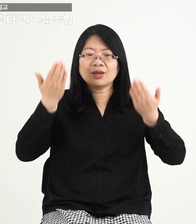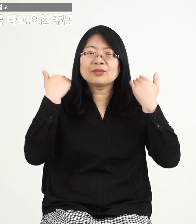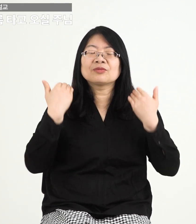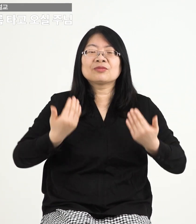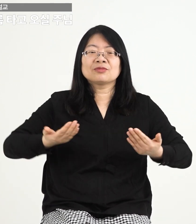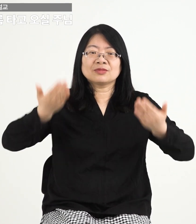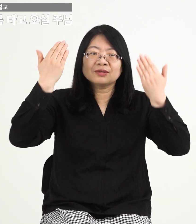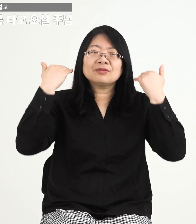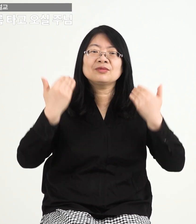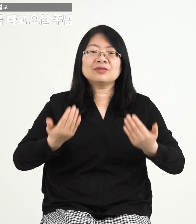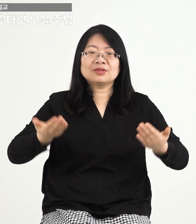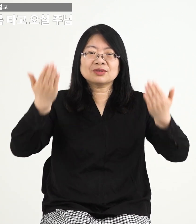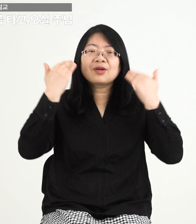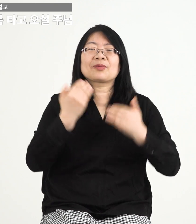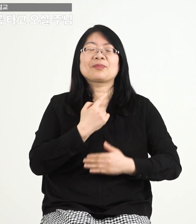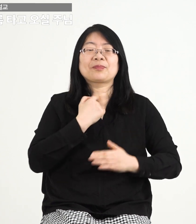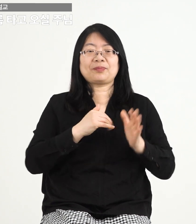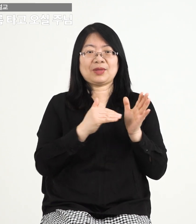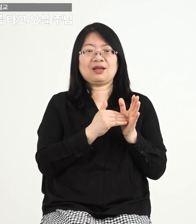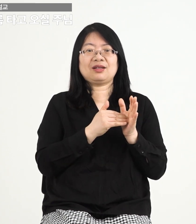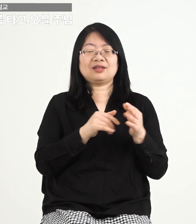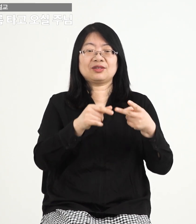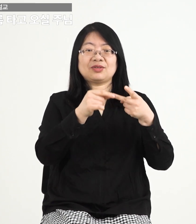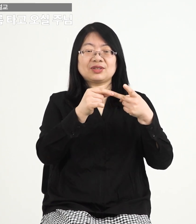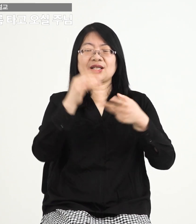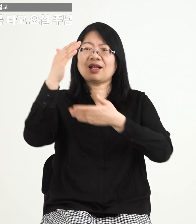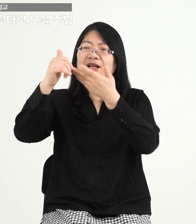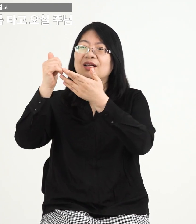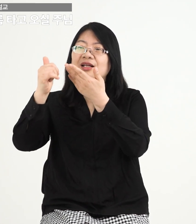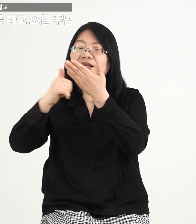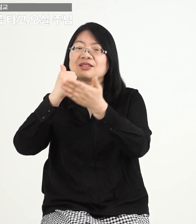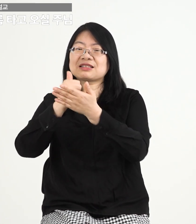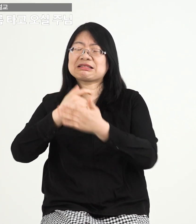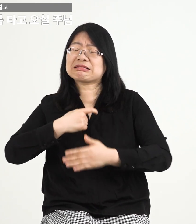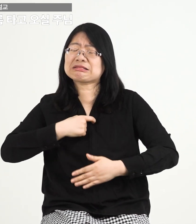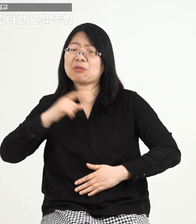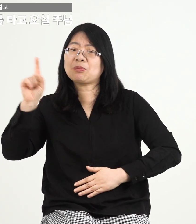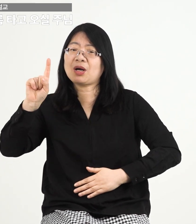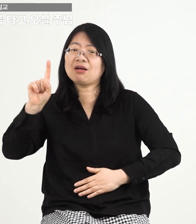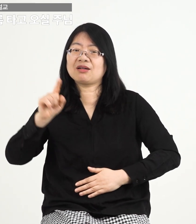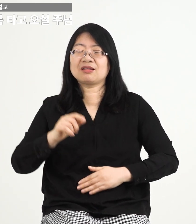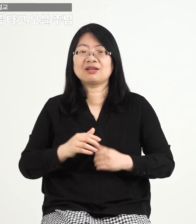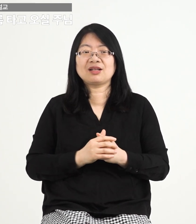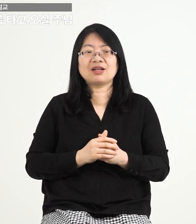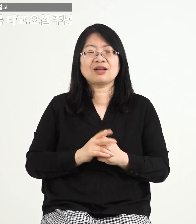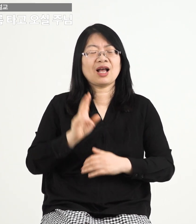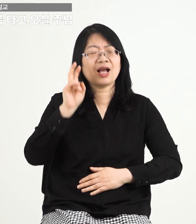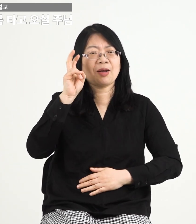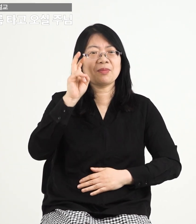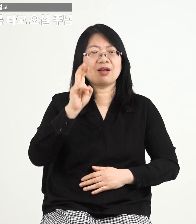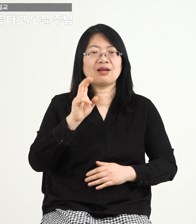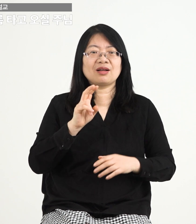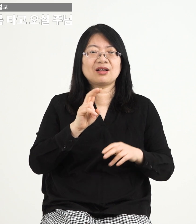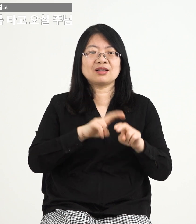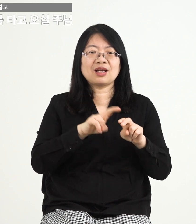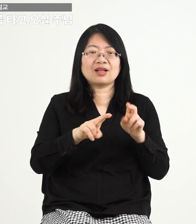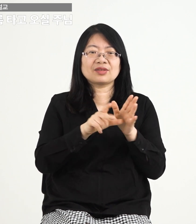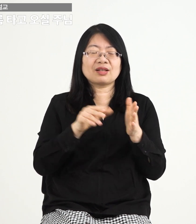번째, 하나님이 싫어하는 것, 여러분 잊을만 하면 제가 이 얘기를 은퇴할 때까지 할 겁니다.